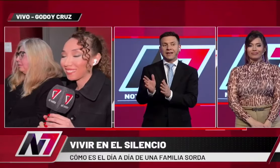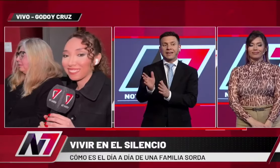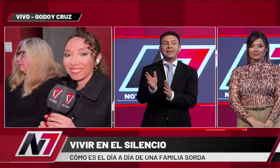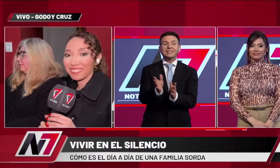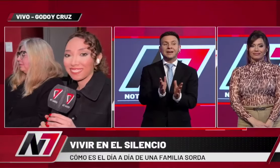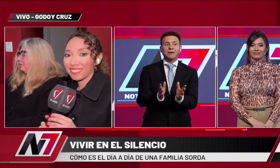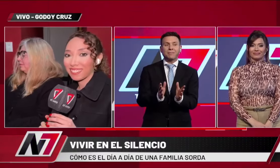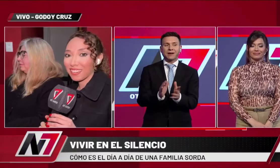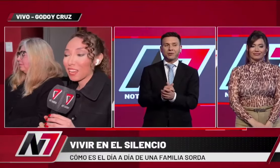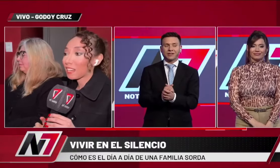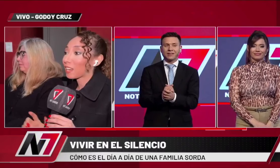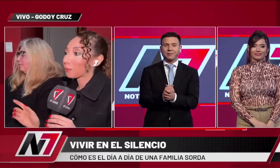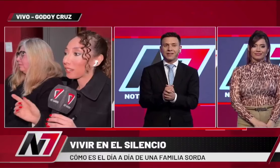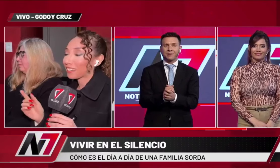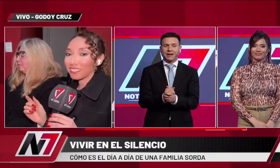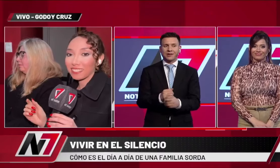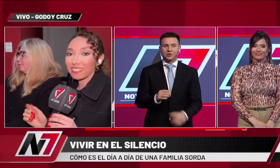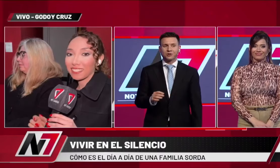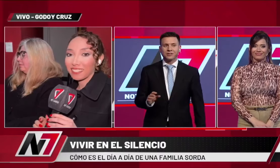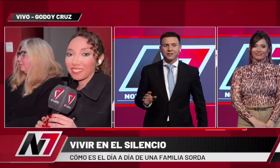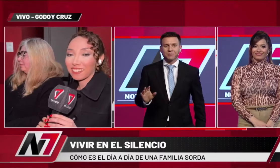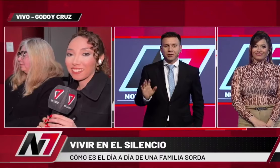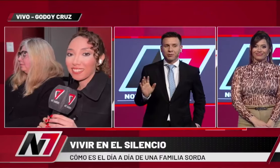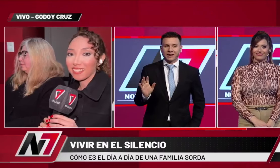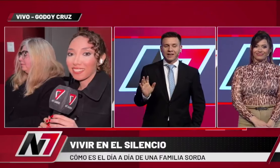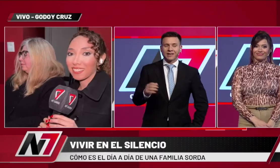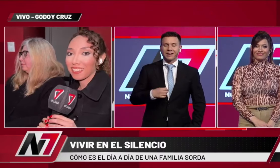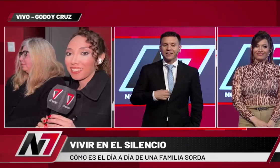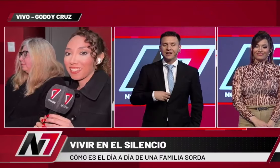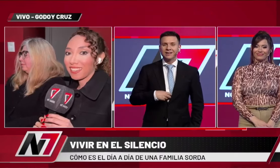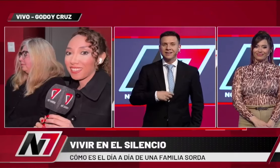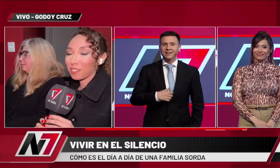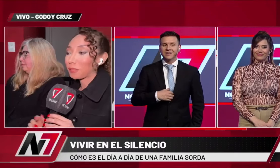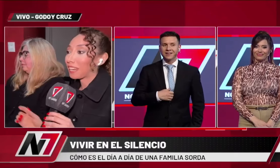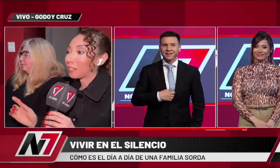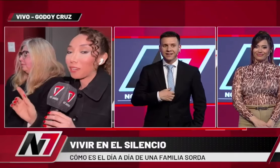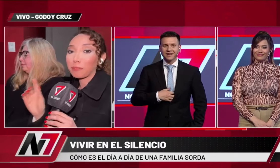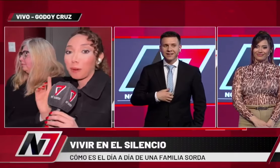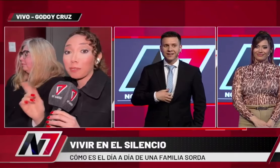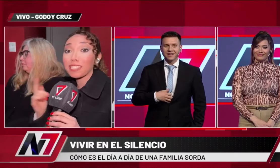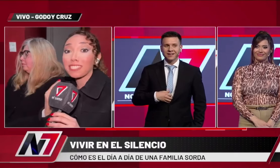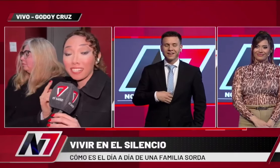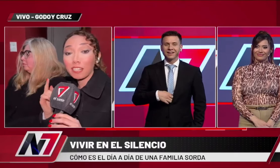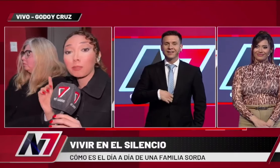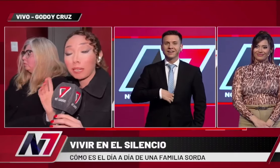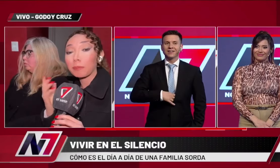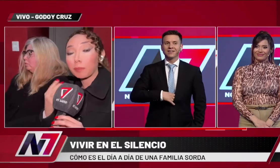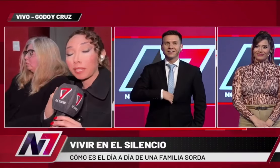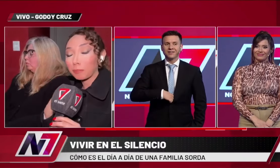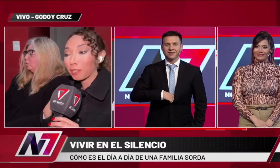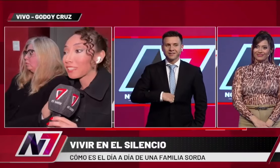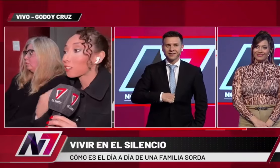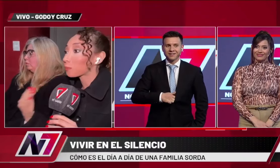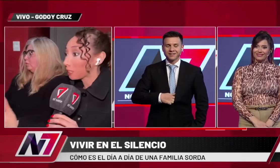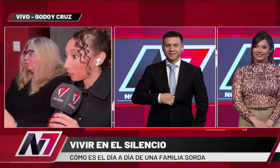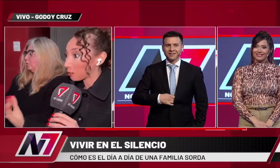es quizás más para nuestra intérprete que para ellos, pero para el que quiera. Mira, vamos a hacer una muestra conmigo,